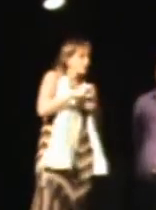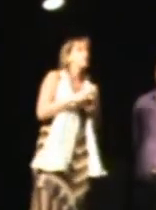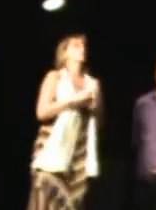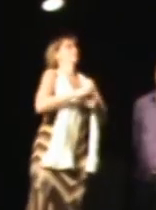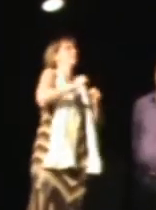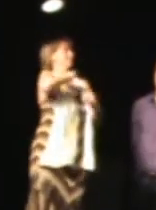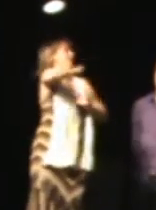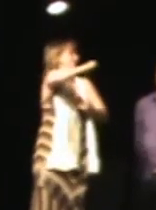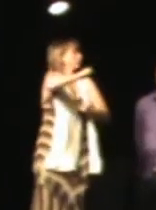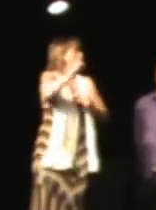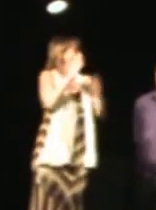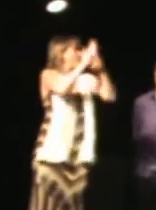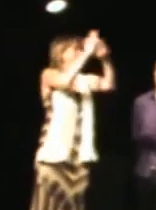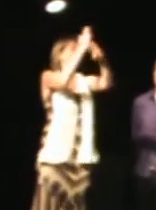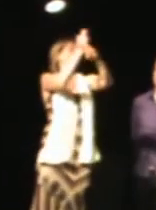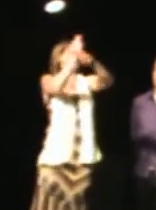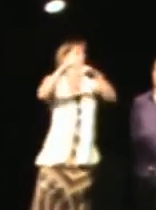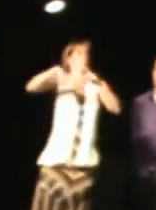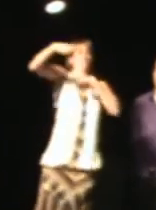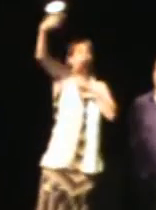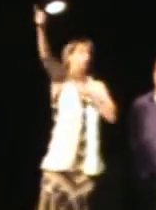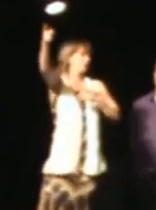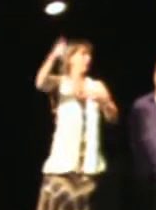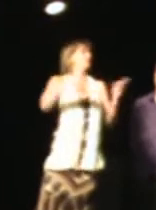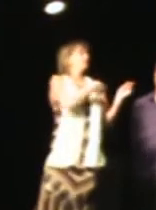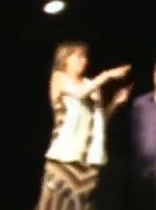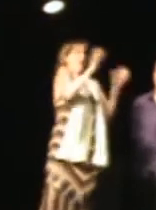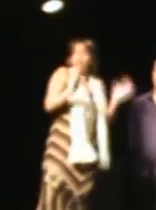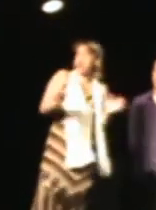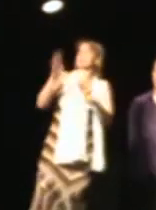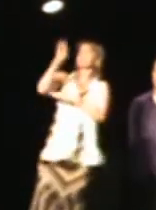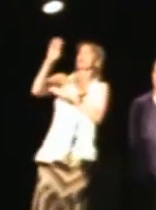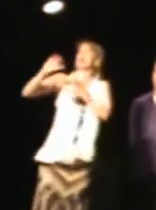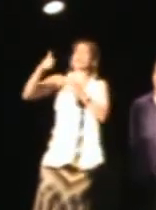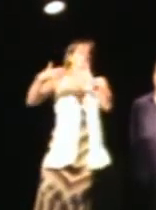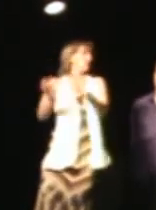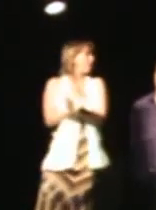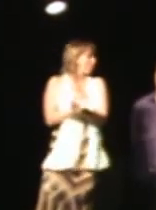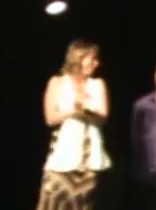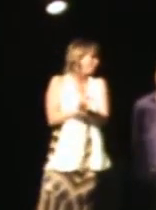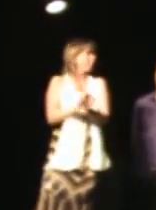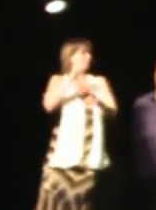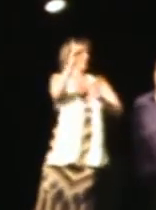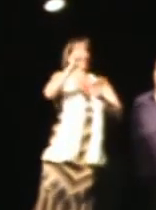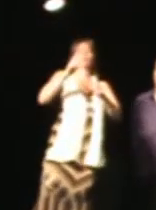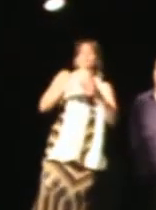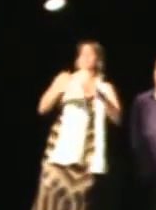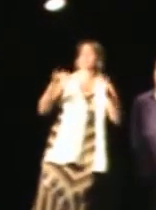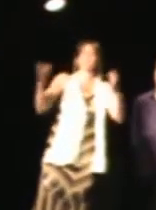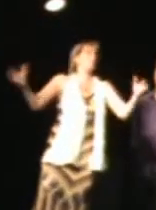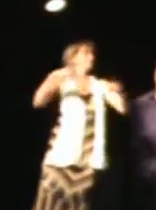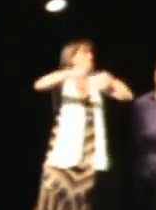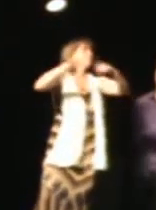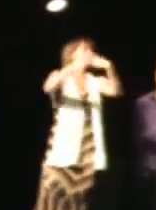wel, maar ze streven er natuurlijk om verder te kunnen gaan. En jullie hebben ook al een